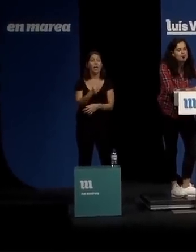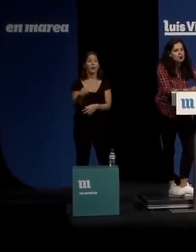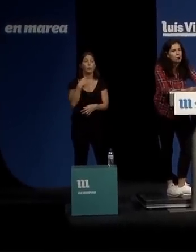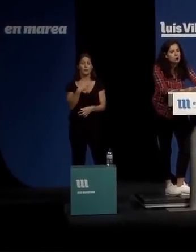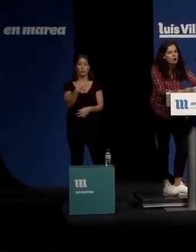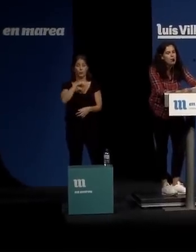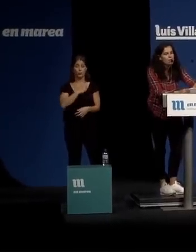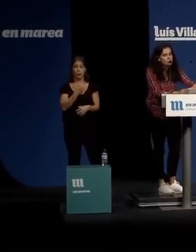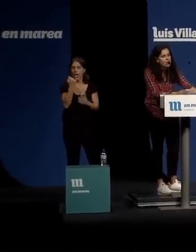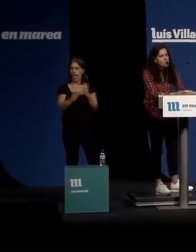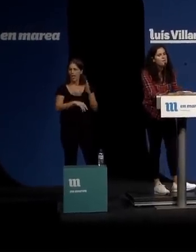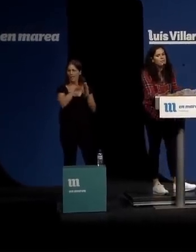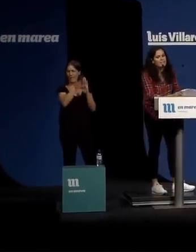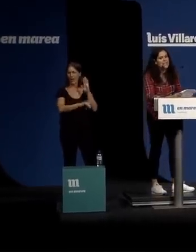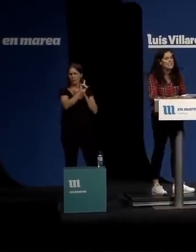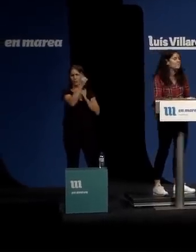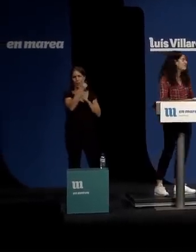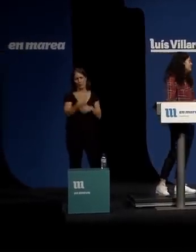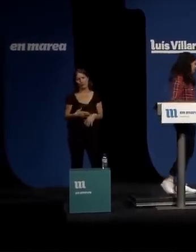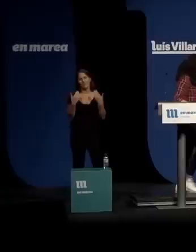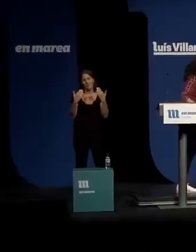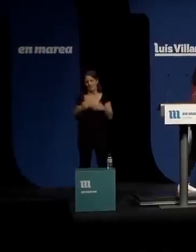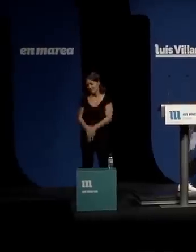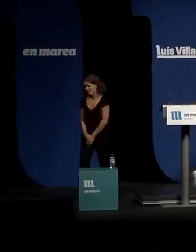cabeza de lista pola provincia da Coruña. Moitas grazas.